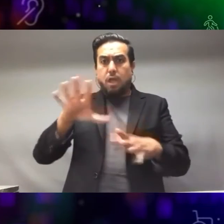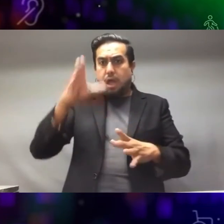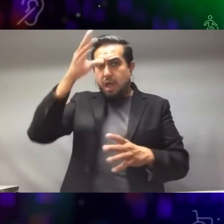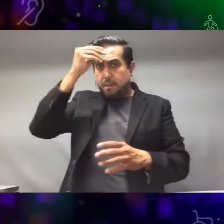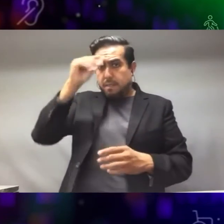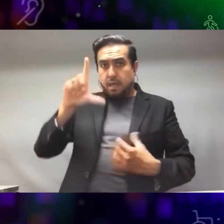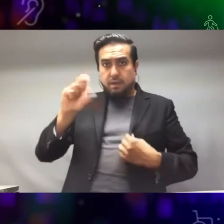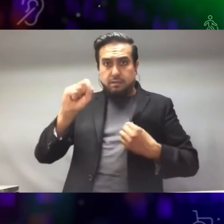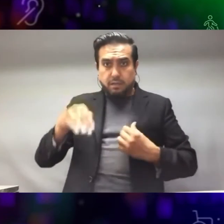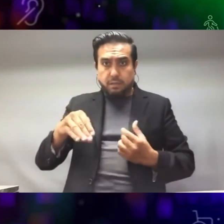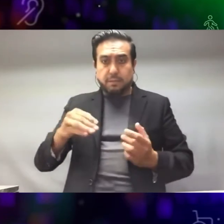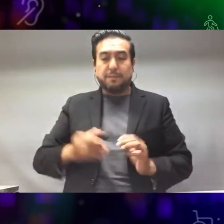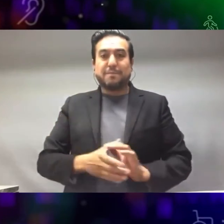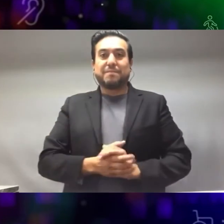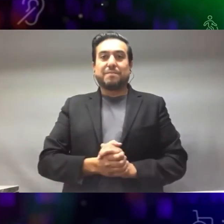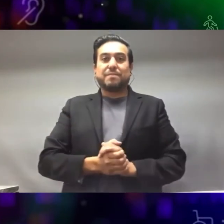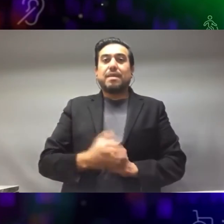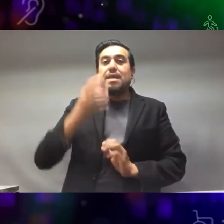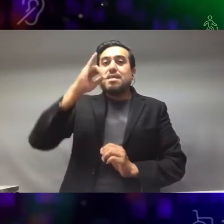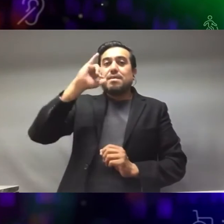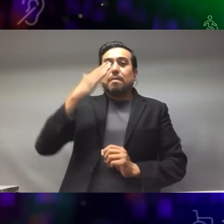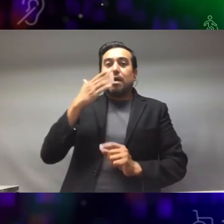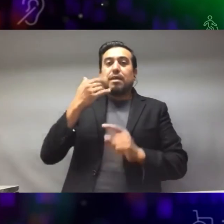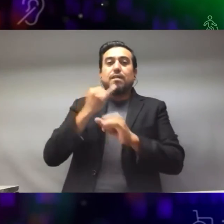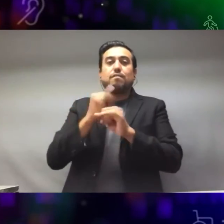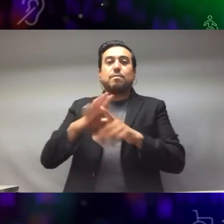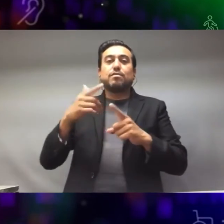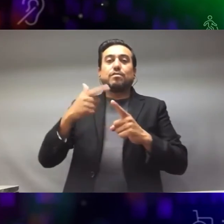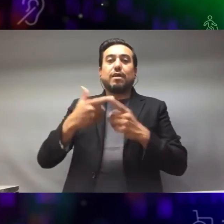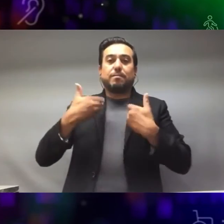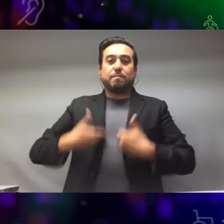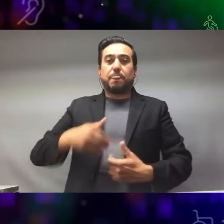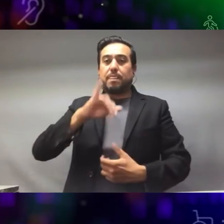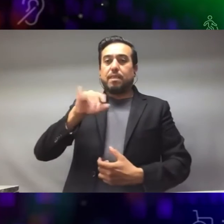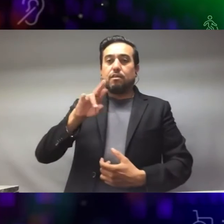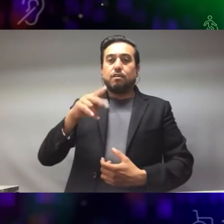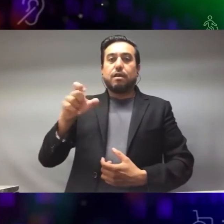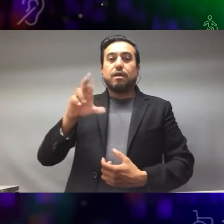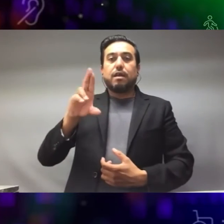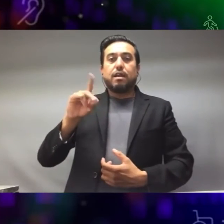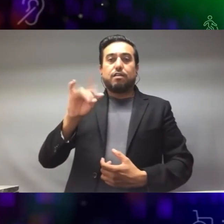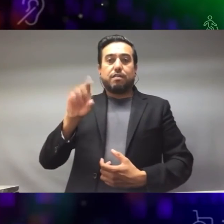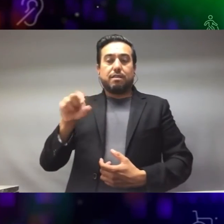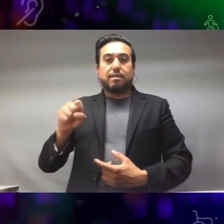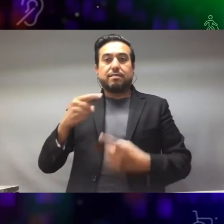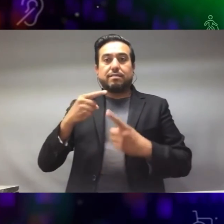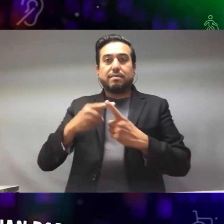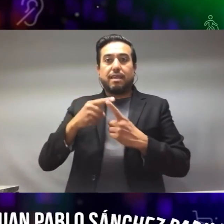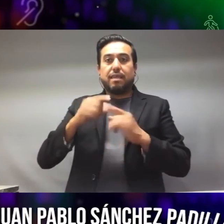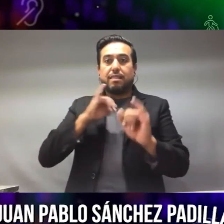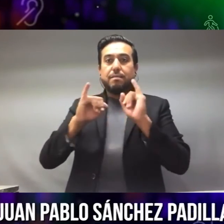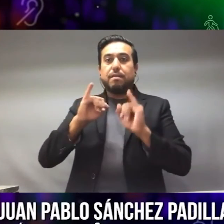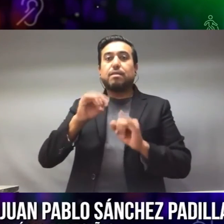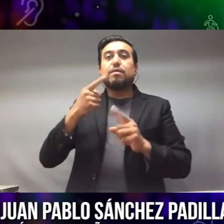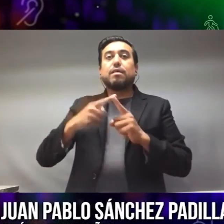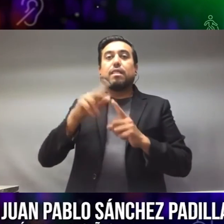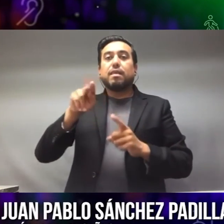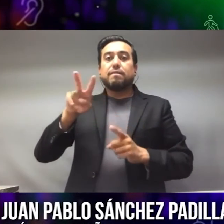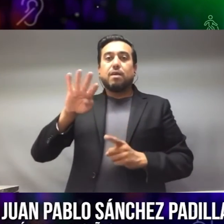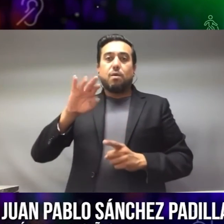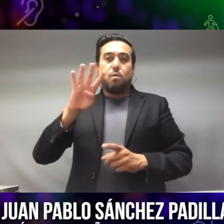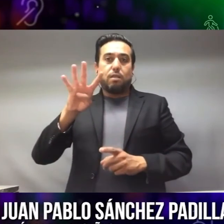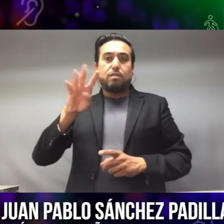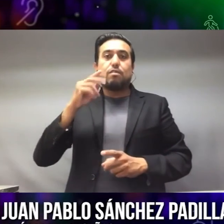comunidad. Y usted, ¿ya aprendió lengua de señas? Con imágenes e información de Jorge Rodríguez, interpretó para